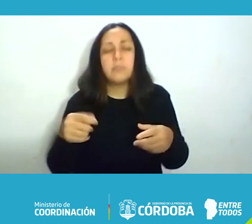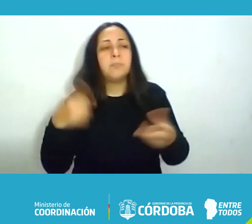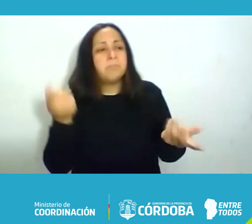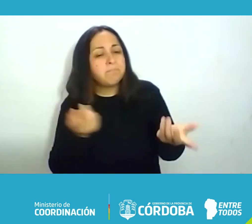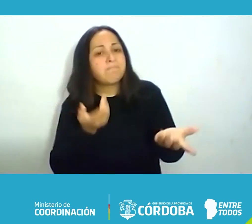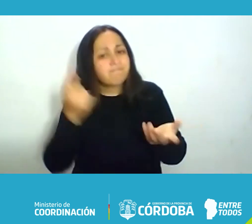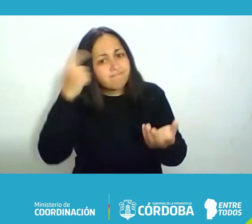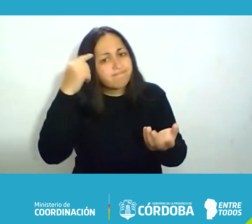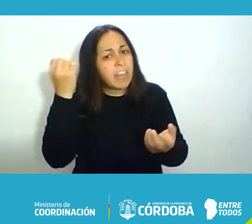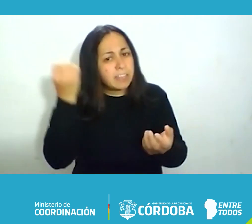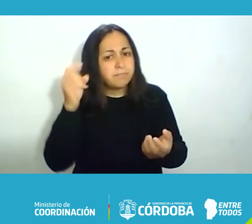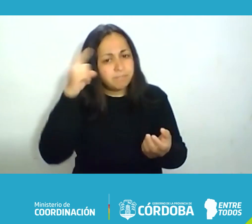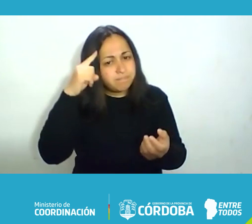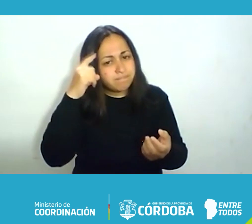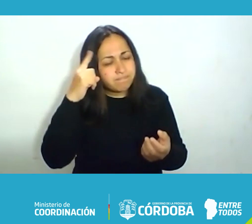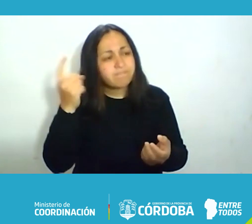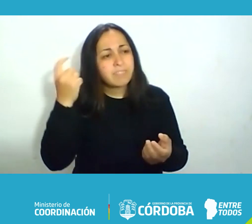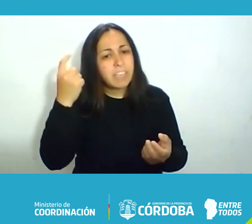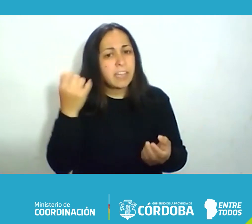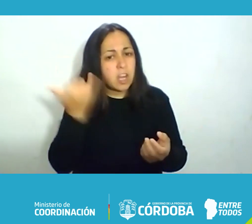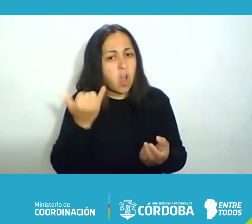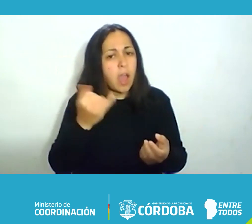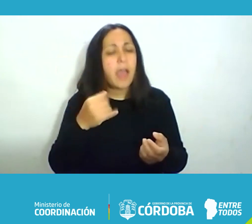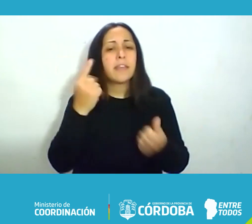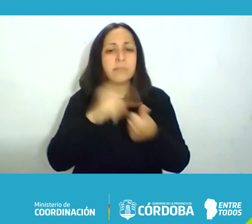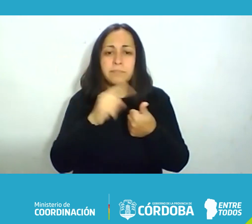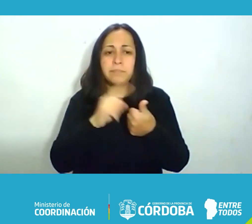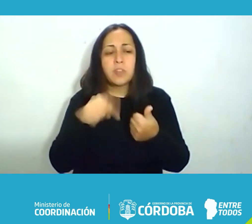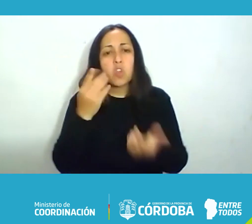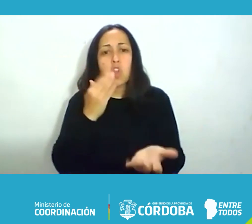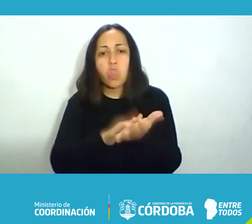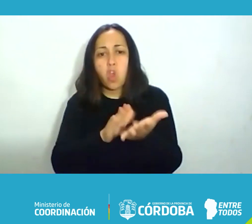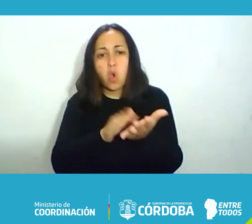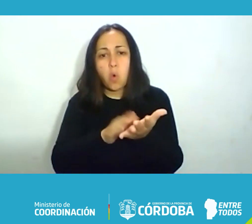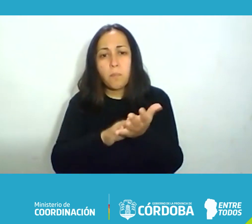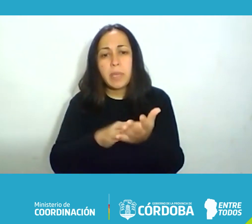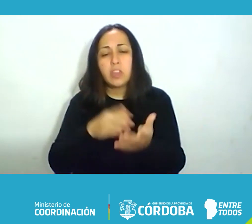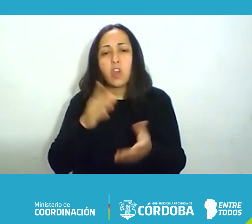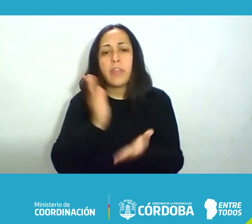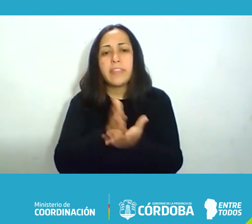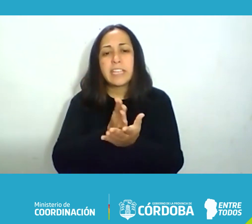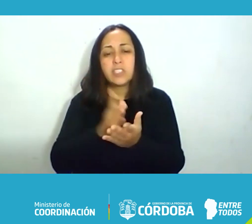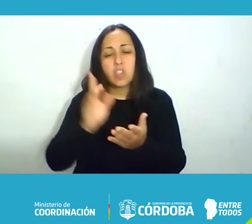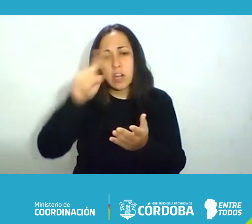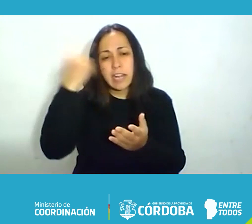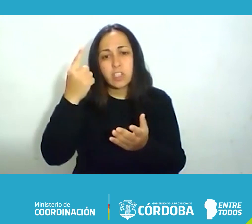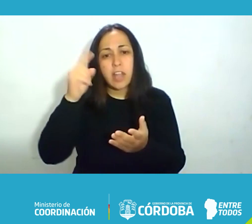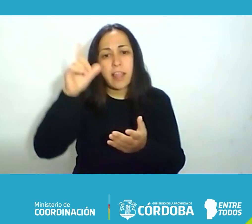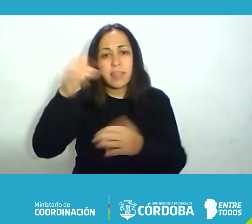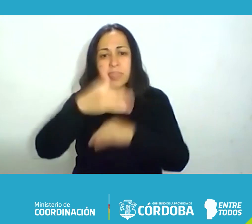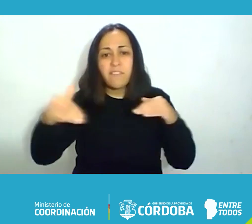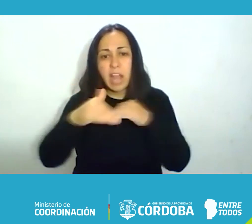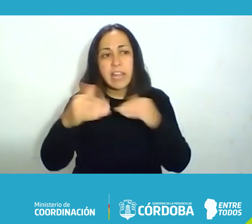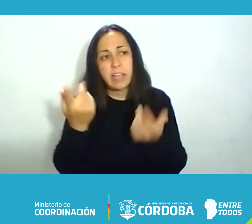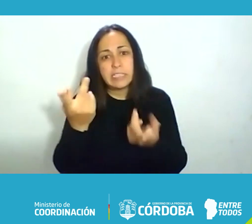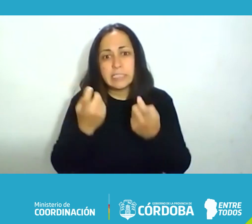obras viales, manifiesta que hay criterios que están dados por el MEGA-OF y el MEGA-2 y otros documentos de la Dirección Nacional de Vialidad. Expresa que se realizaron